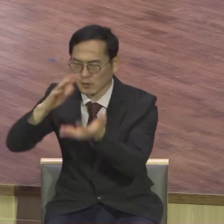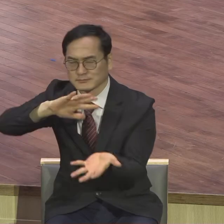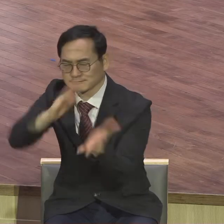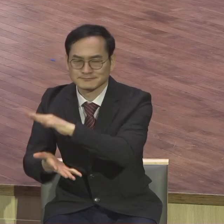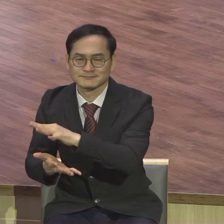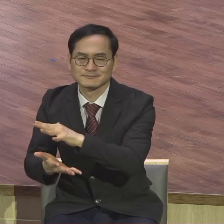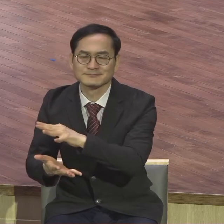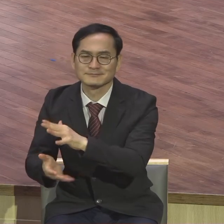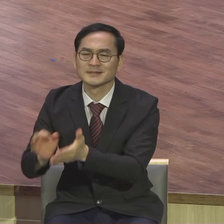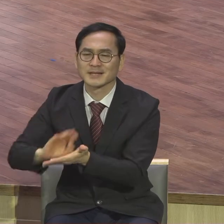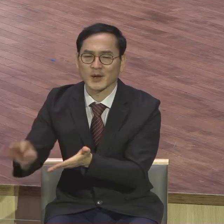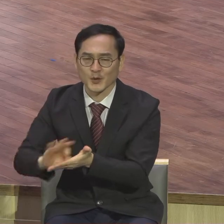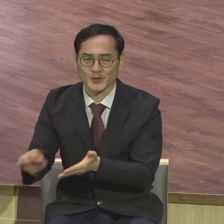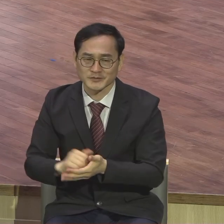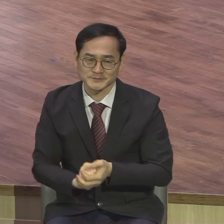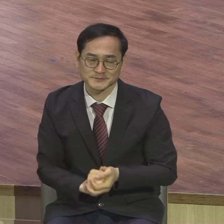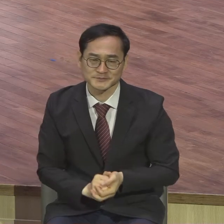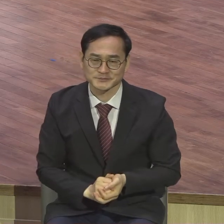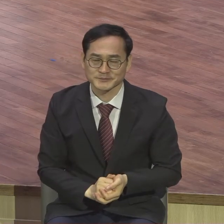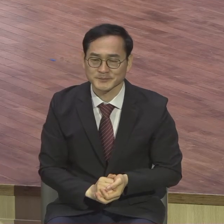말씀으로 사용됐기 때문에 그래요.